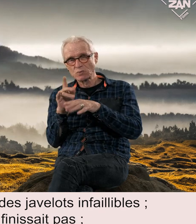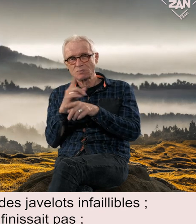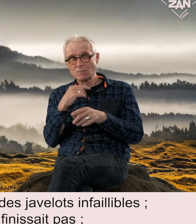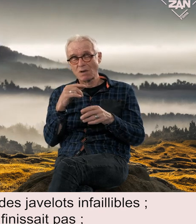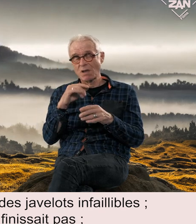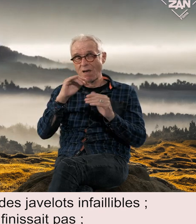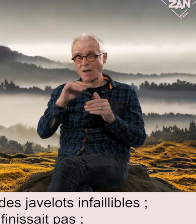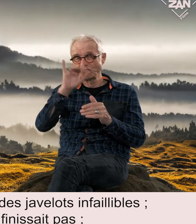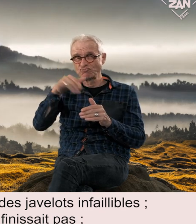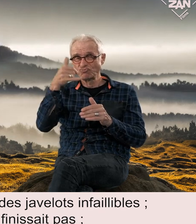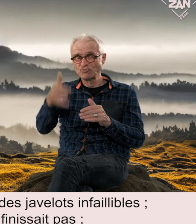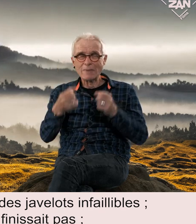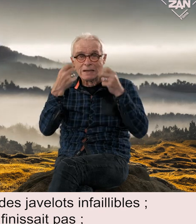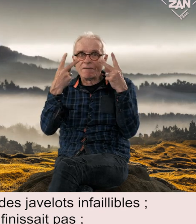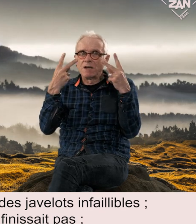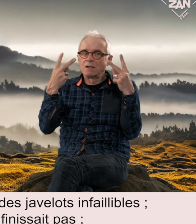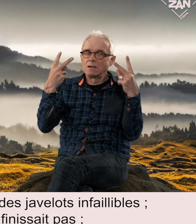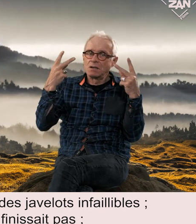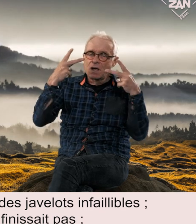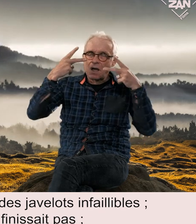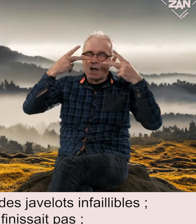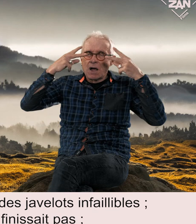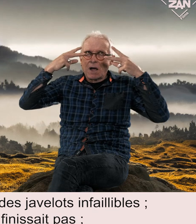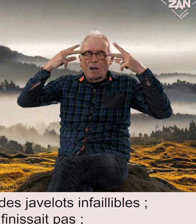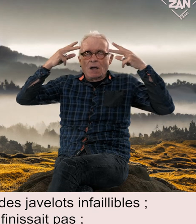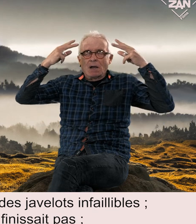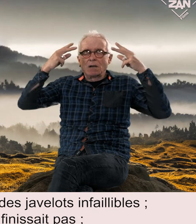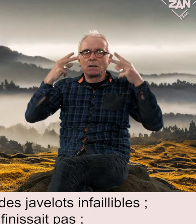cela n'en finissait pas, et il se réveillait en roulant des yeux farouches.